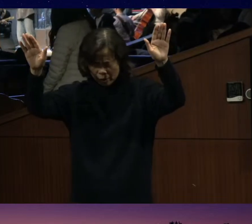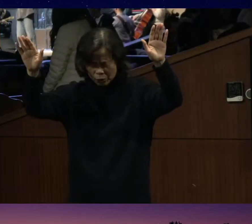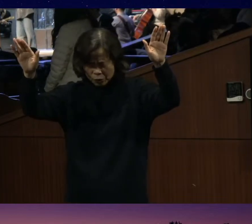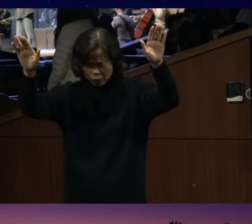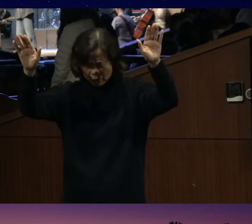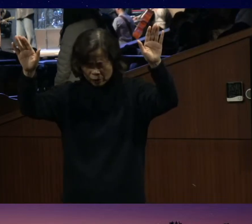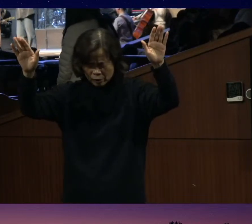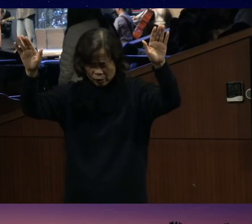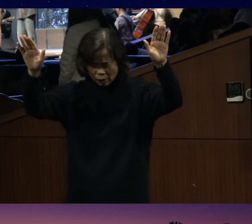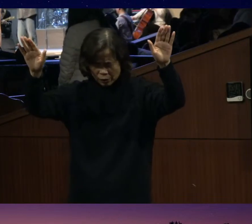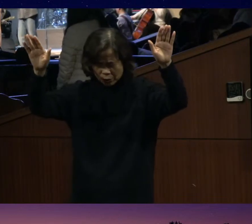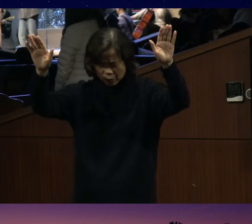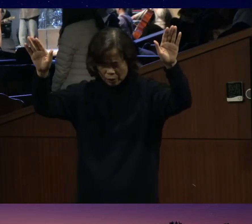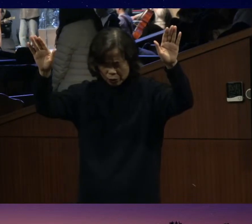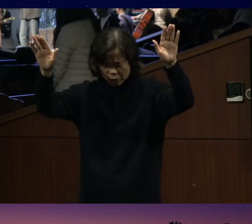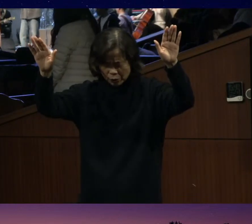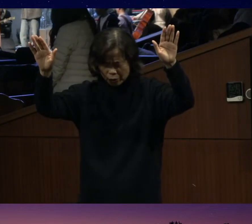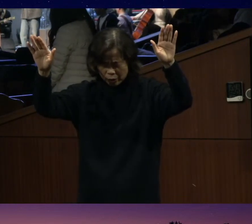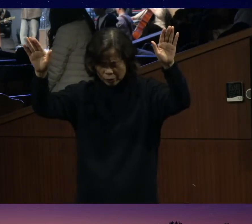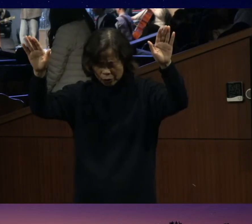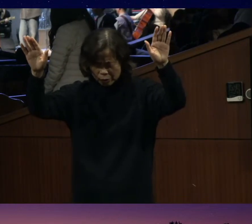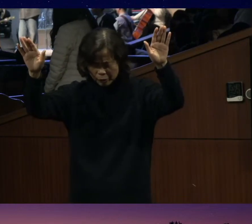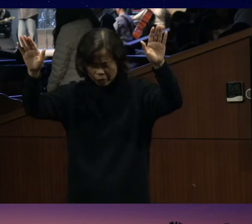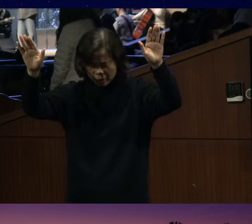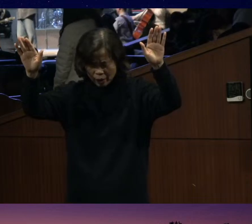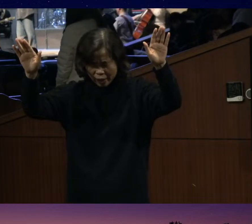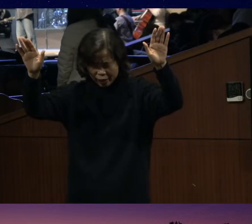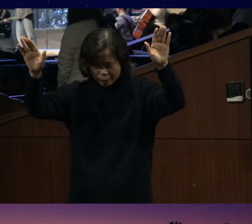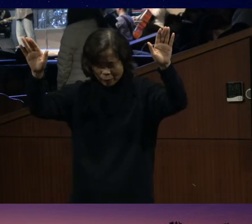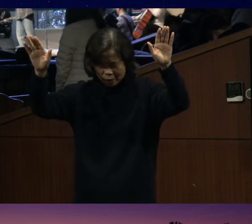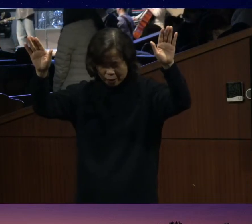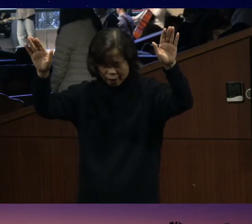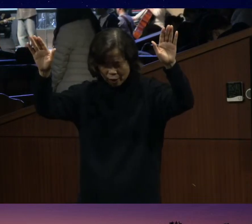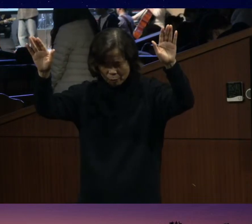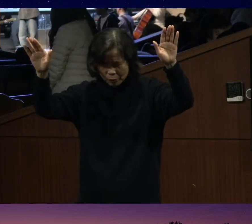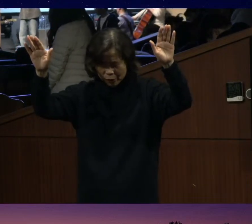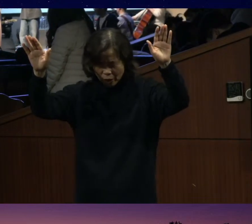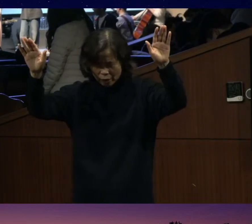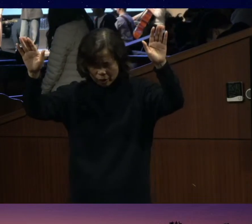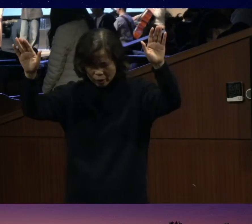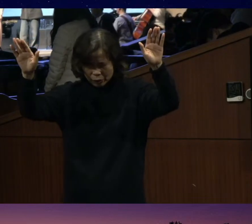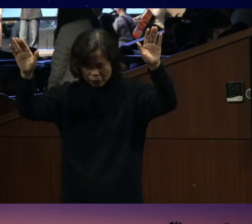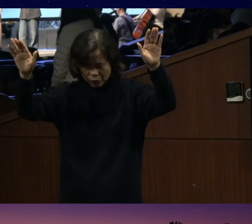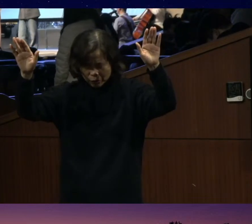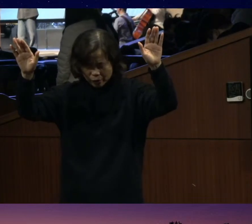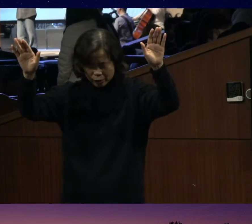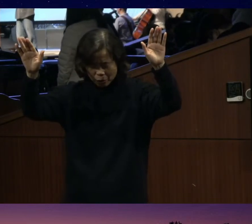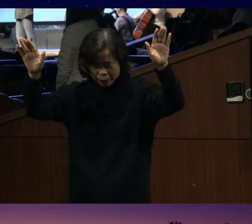주여